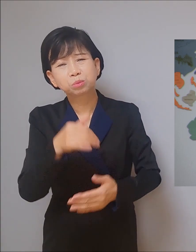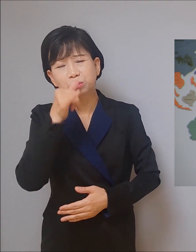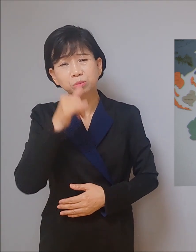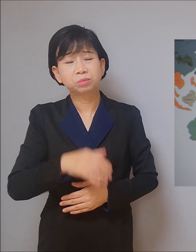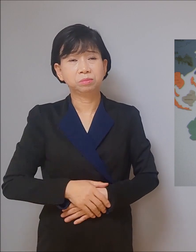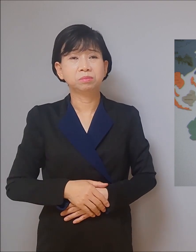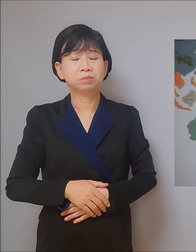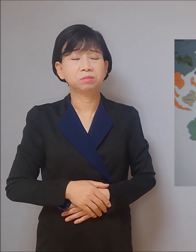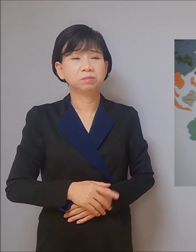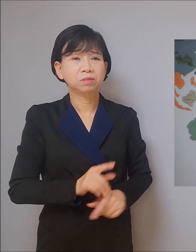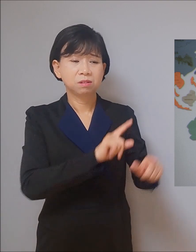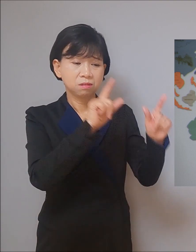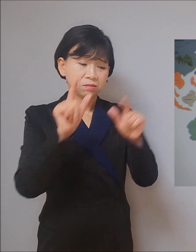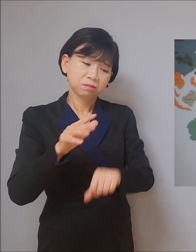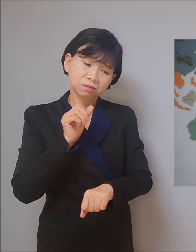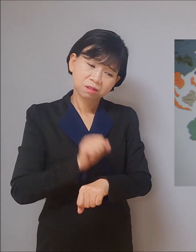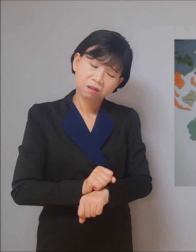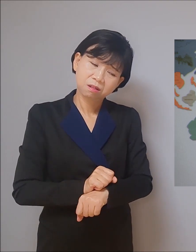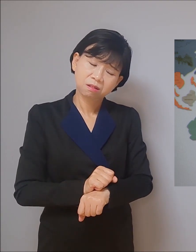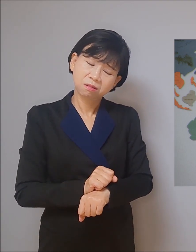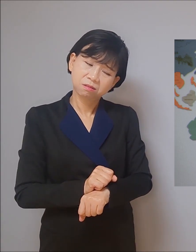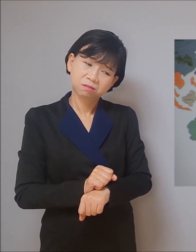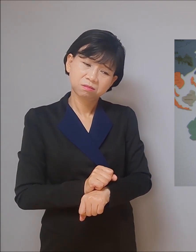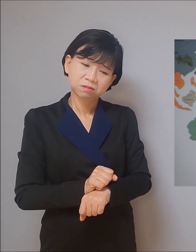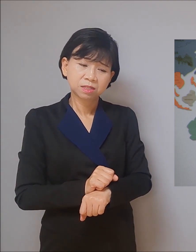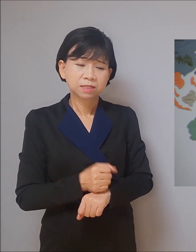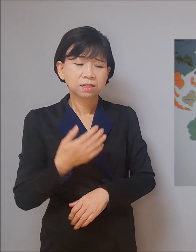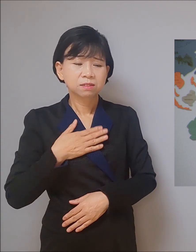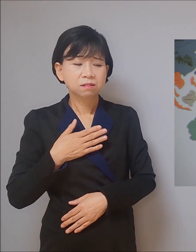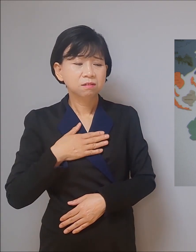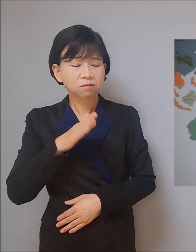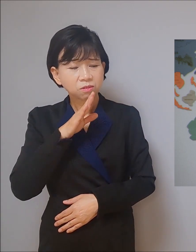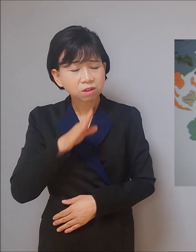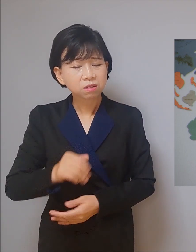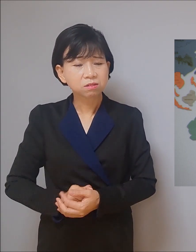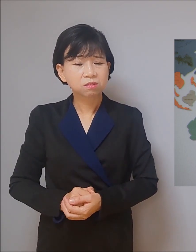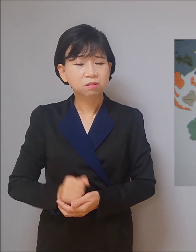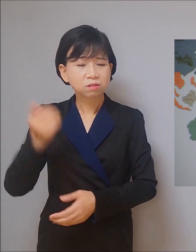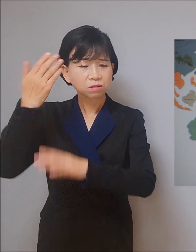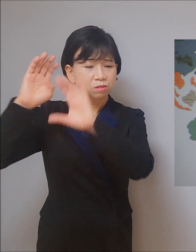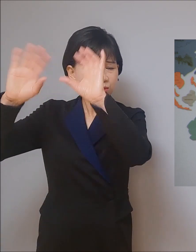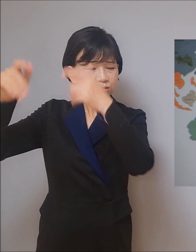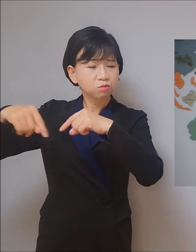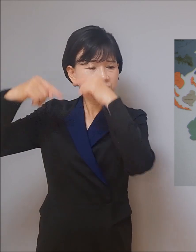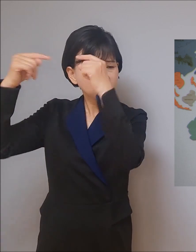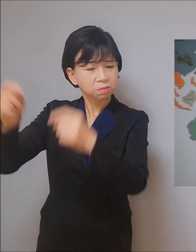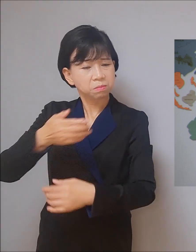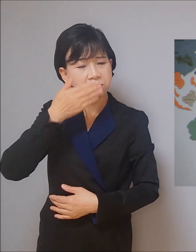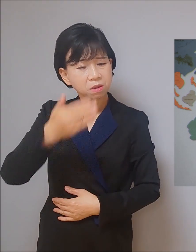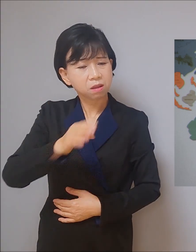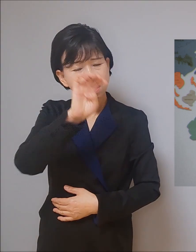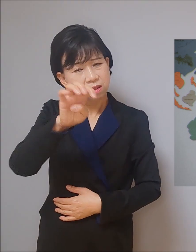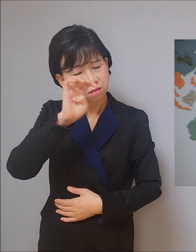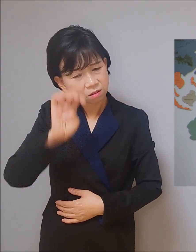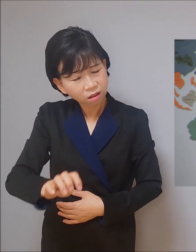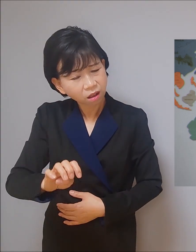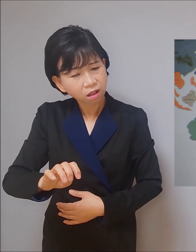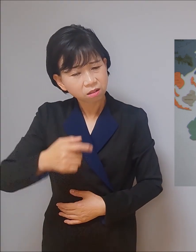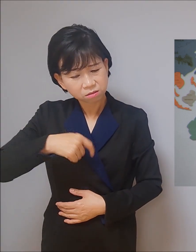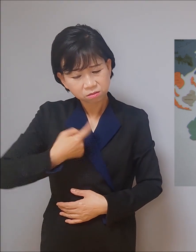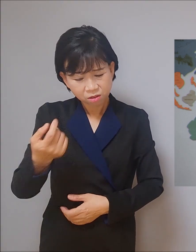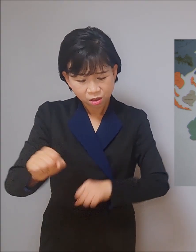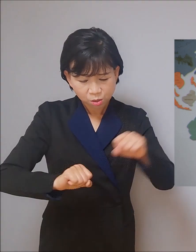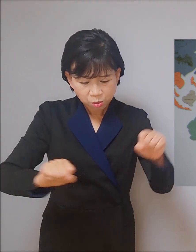살고 있지만 천국에 갈 수 있을까? 불안해합니다. 자기 행위에 따라서 오락가락하는